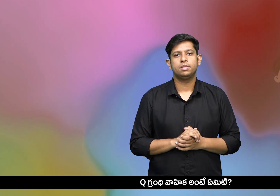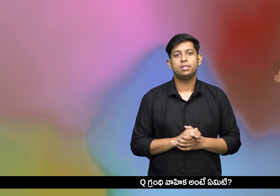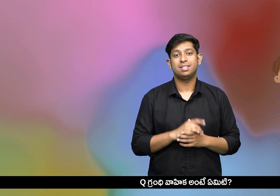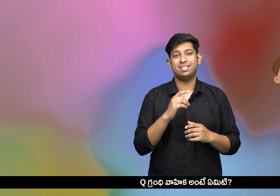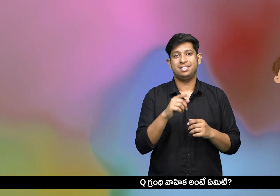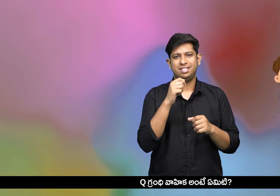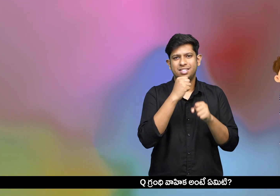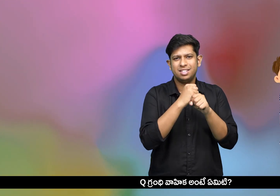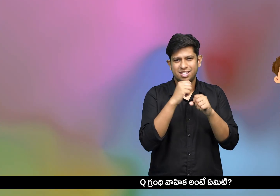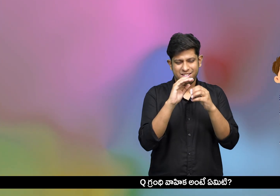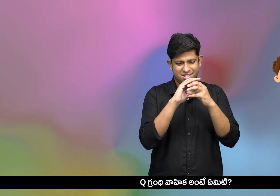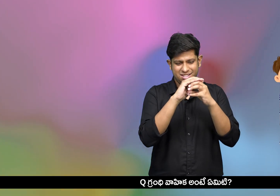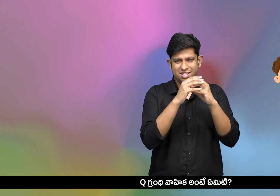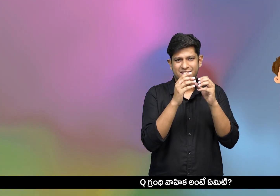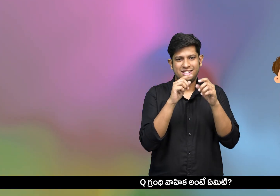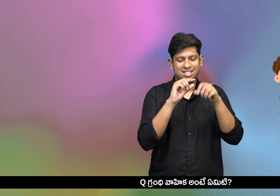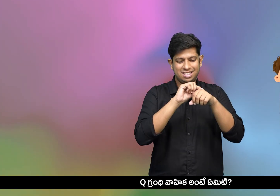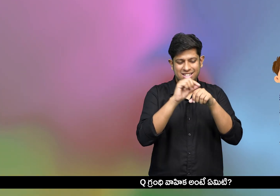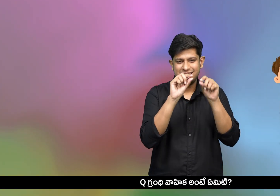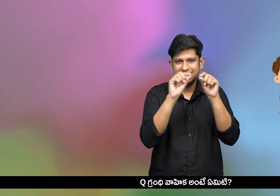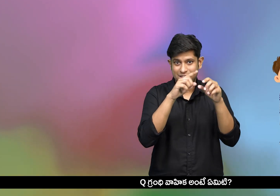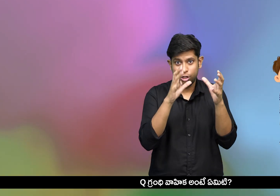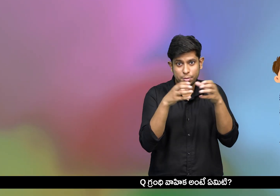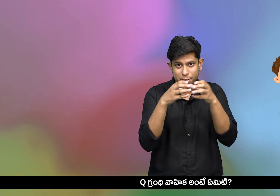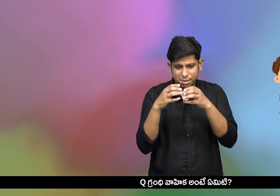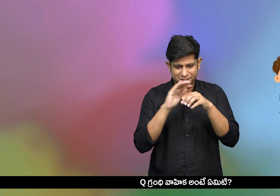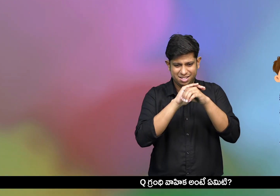ప్రశ్న: గ్రంథివాహిక అంటే ఏమిటి?